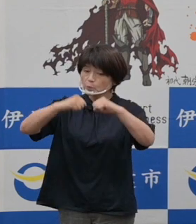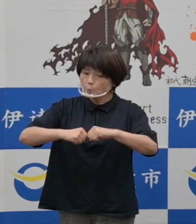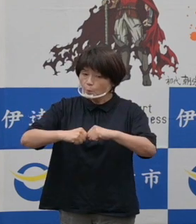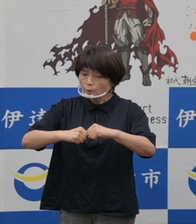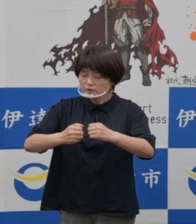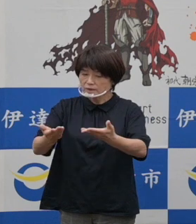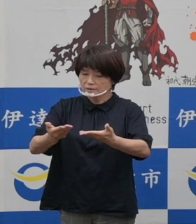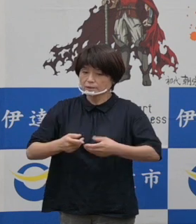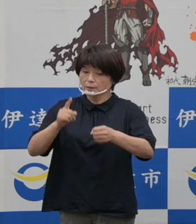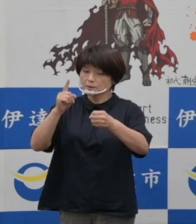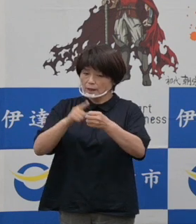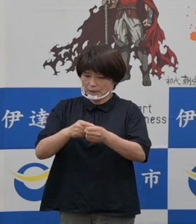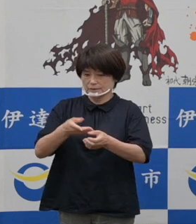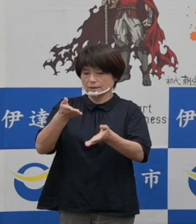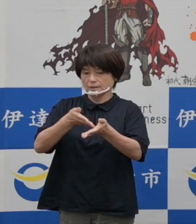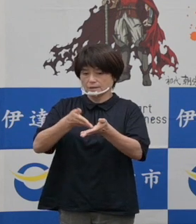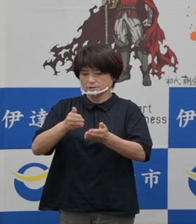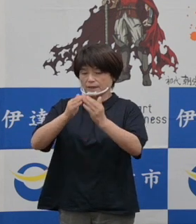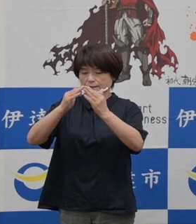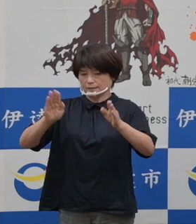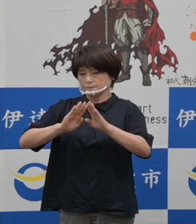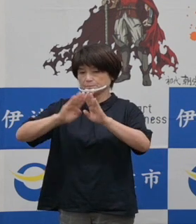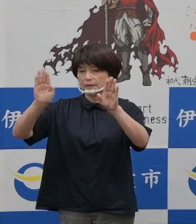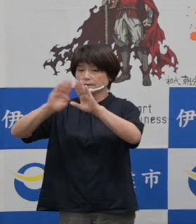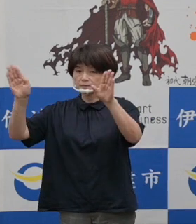を行ってきたところでありますが、